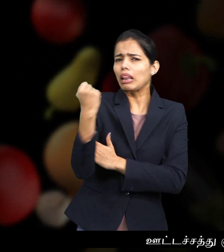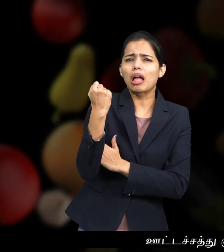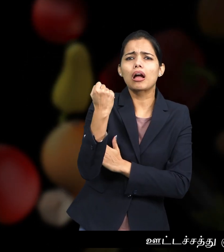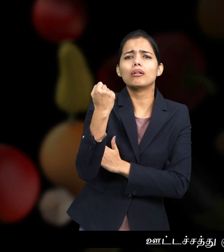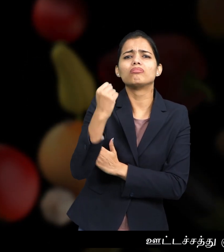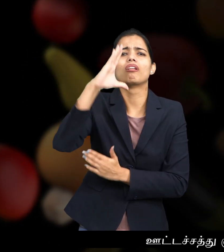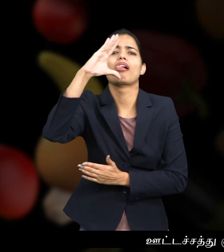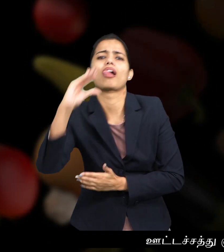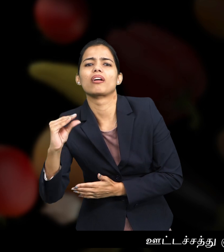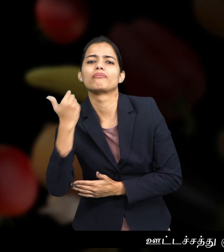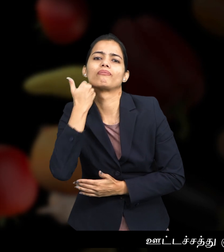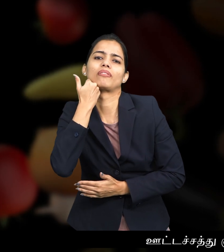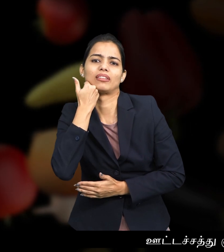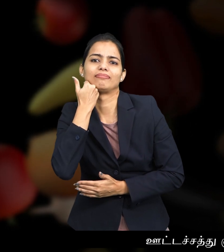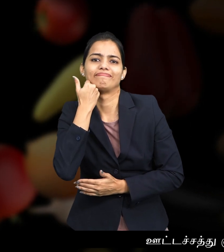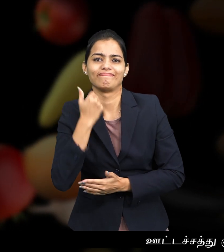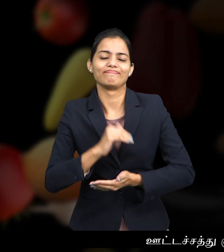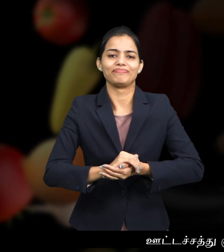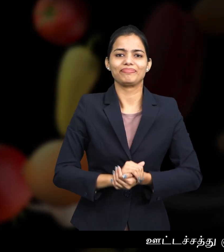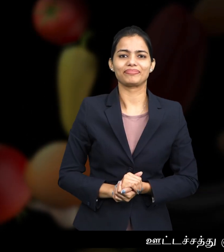ஊட்டச்சத்து குறைபாடு நோய்கள்.